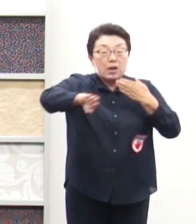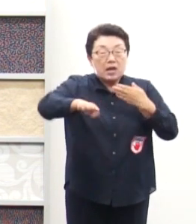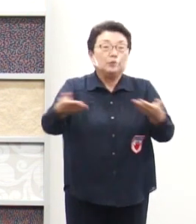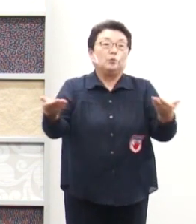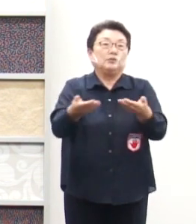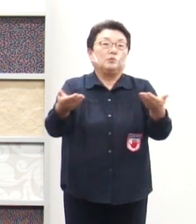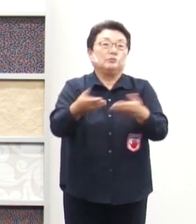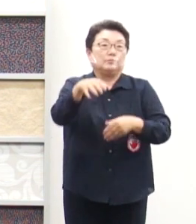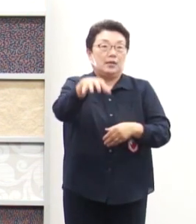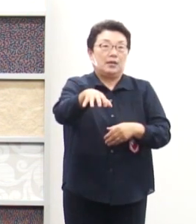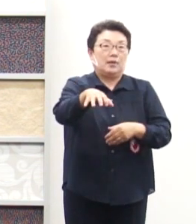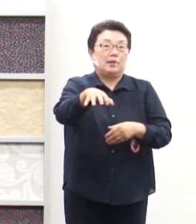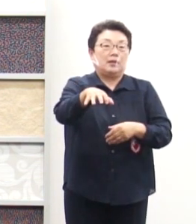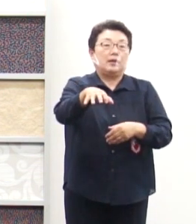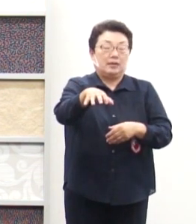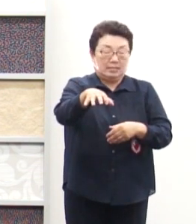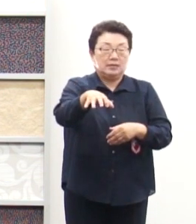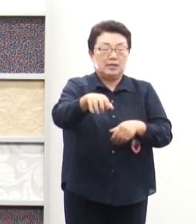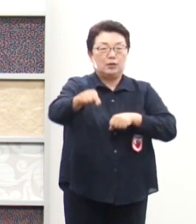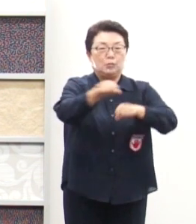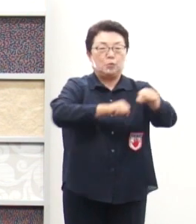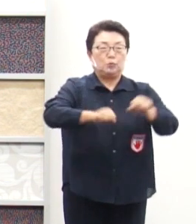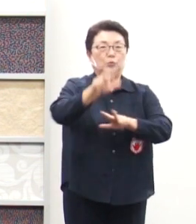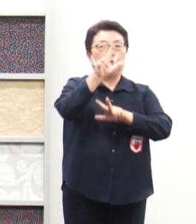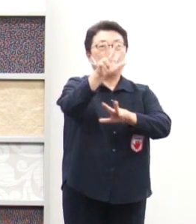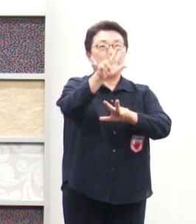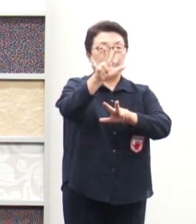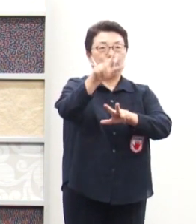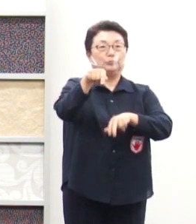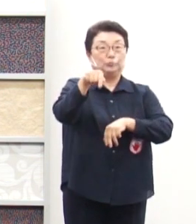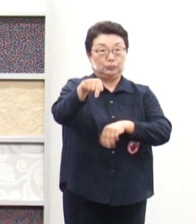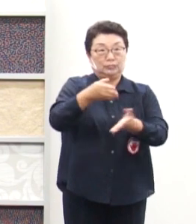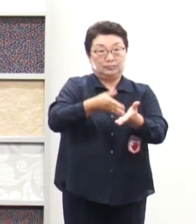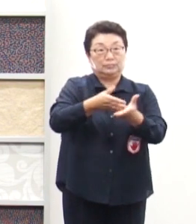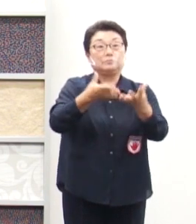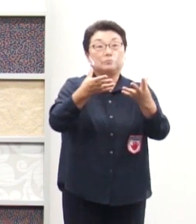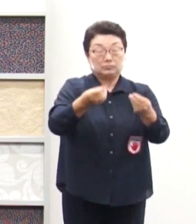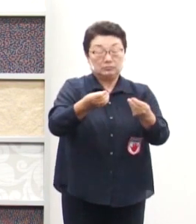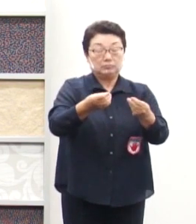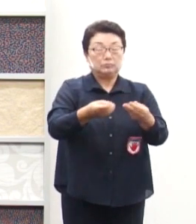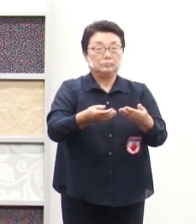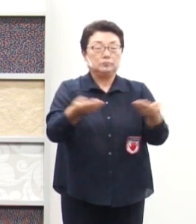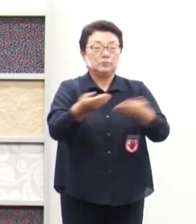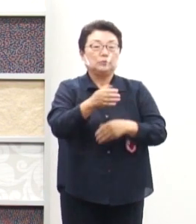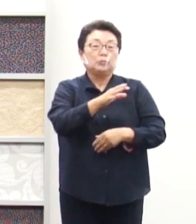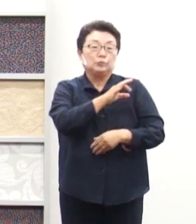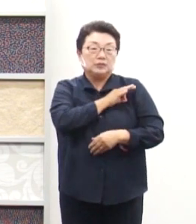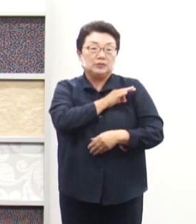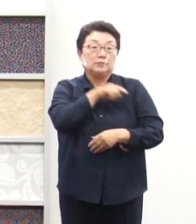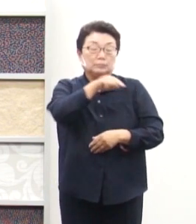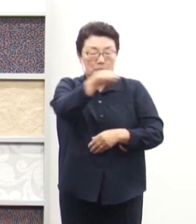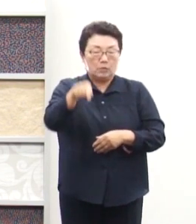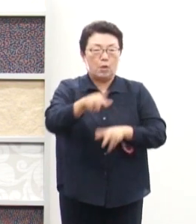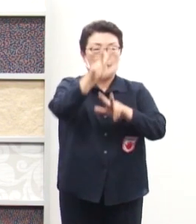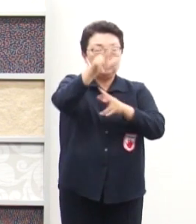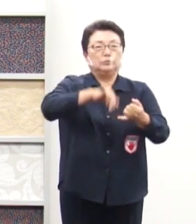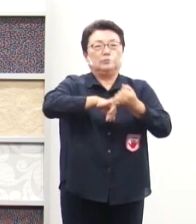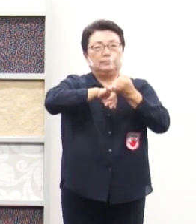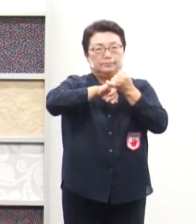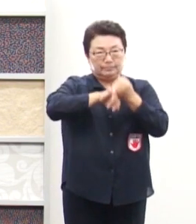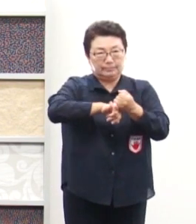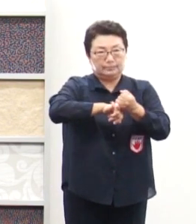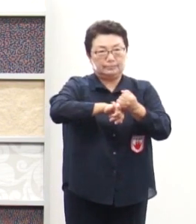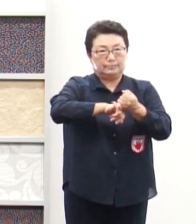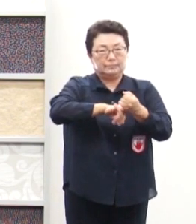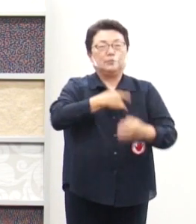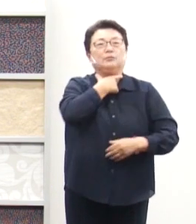ても、先ほどの行動規範に関しましては、職員、作成及び、遵守の徹底を求めてまいりたいと、